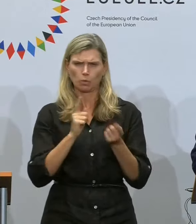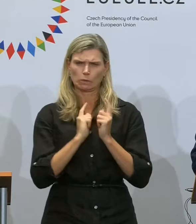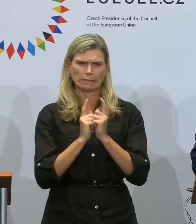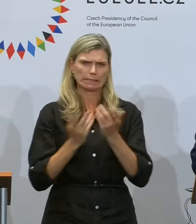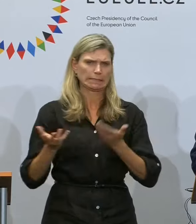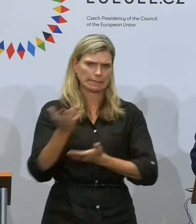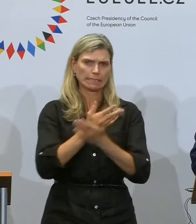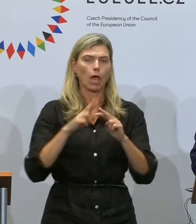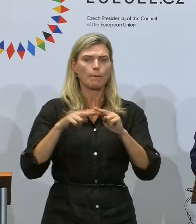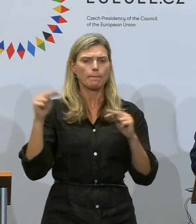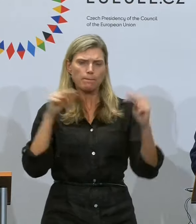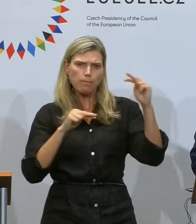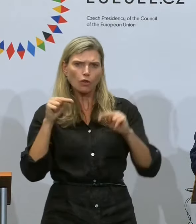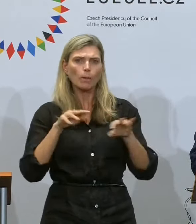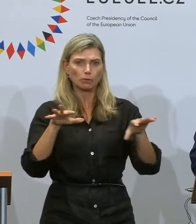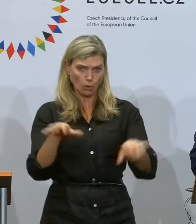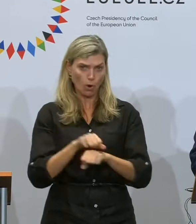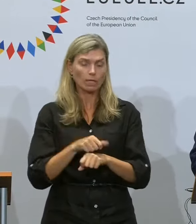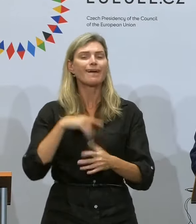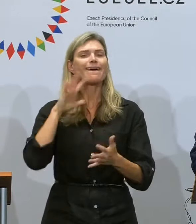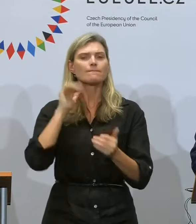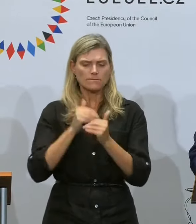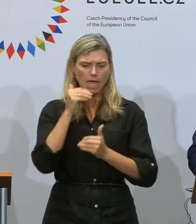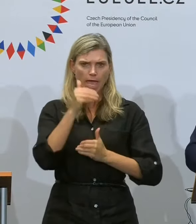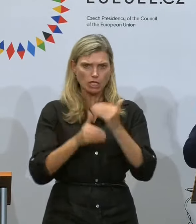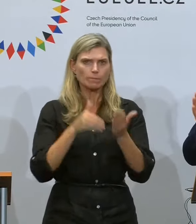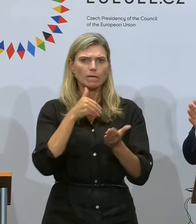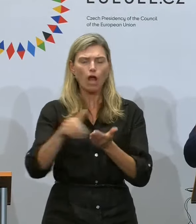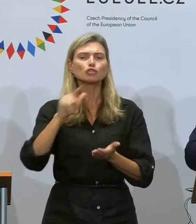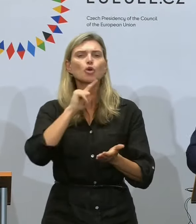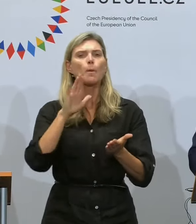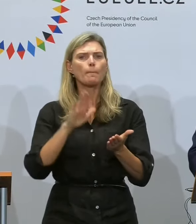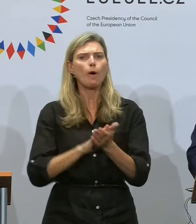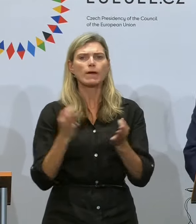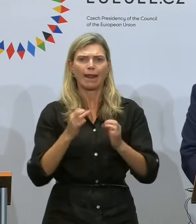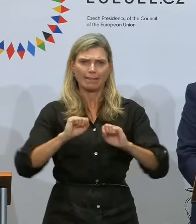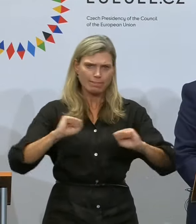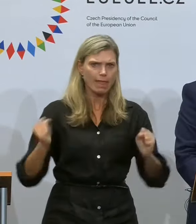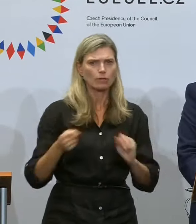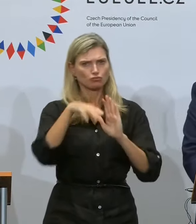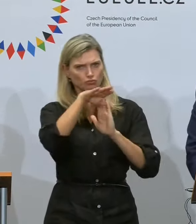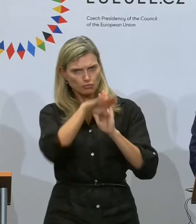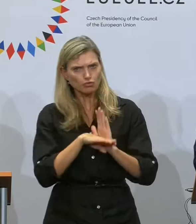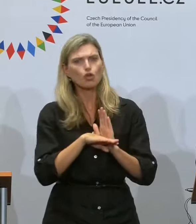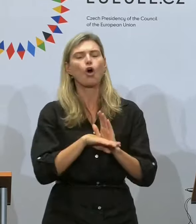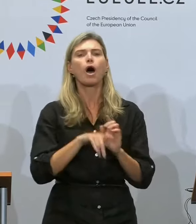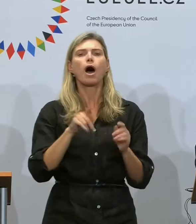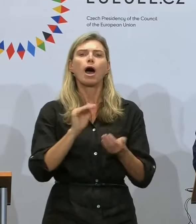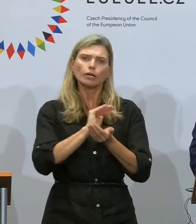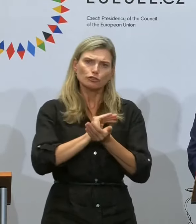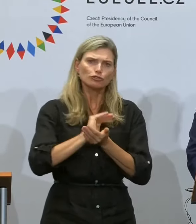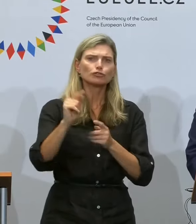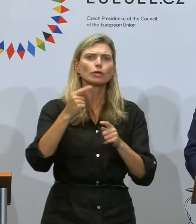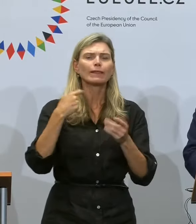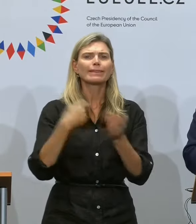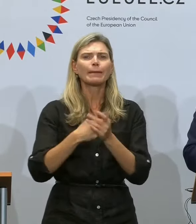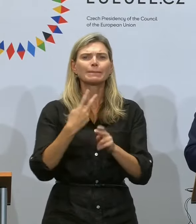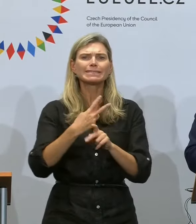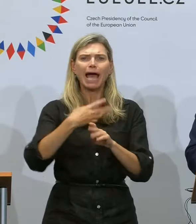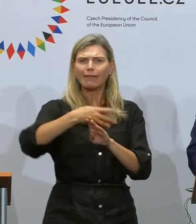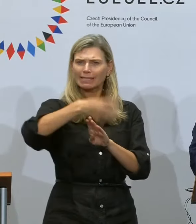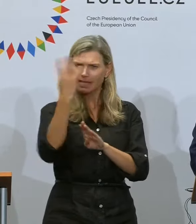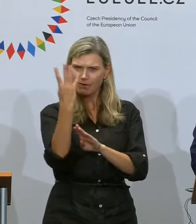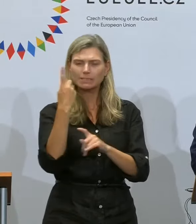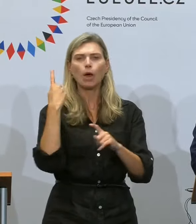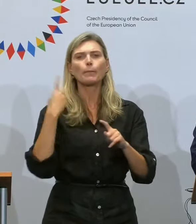já věřím, že dokážeme dojít k dalším opatřením, které budou vycházet vstříc severským státům a zároveň